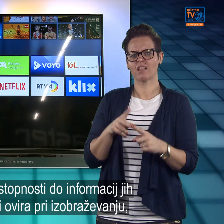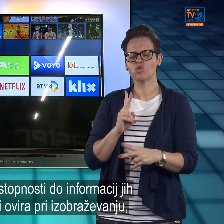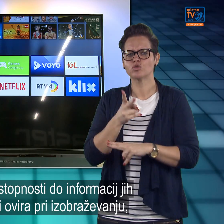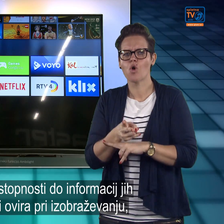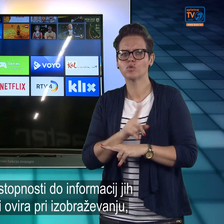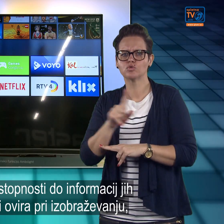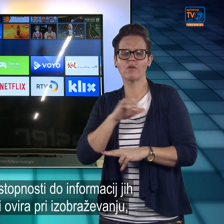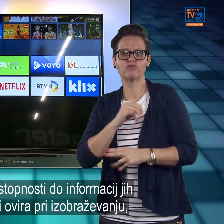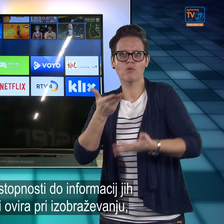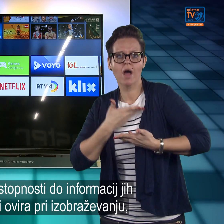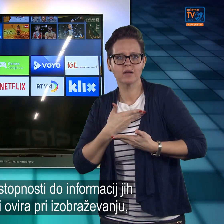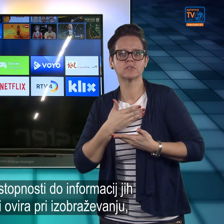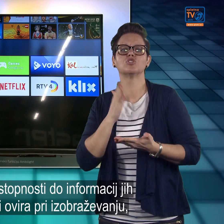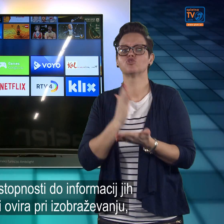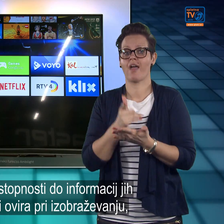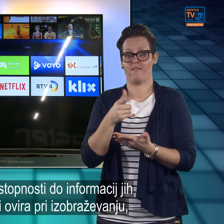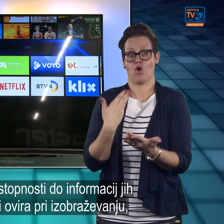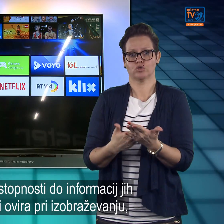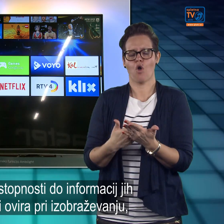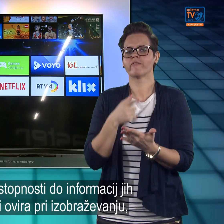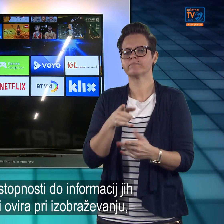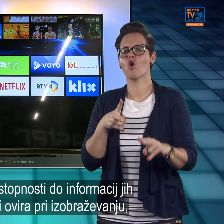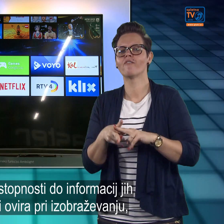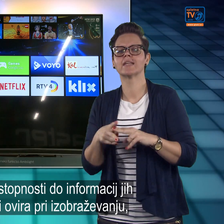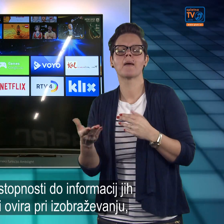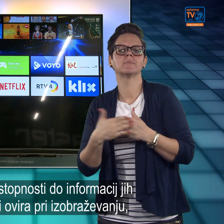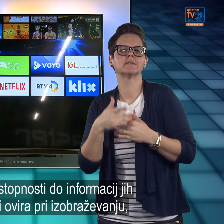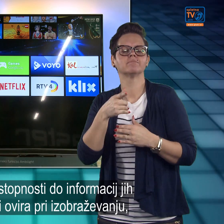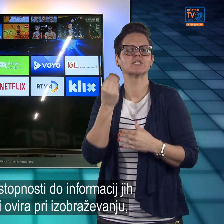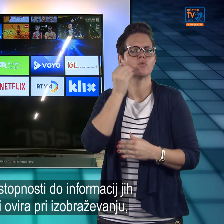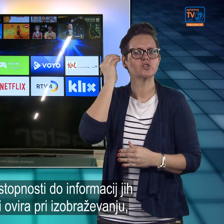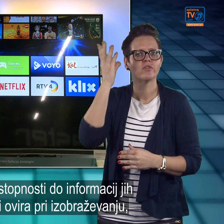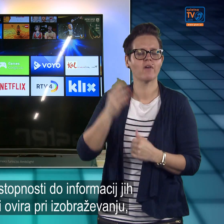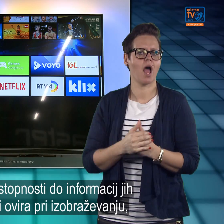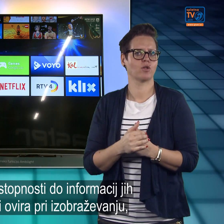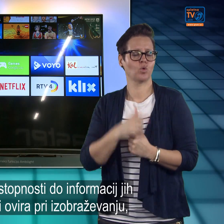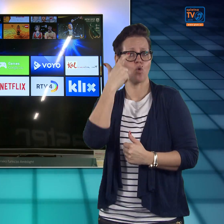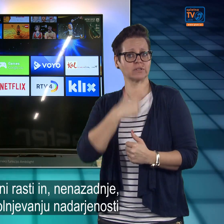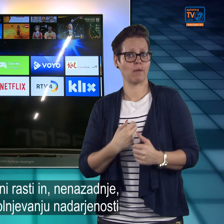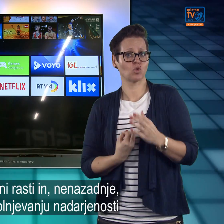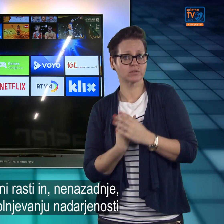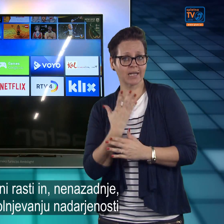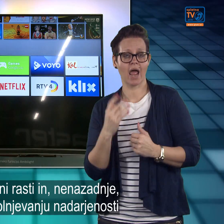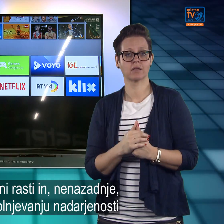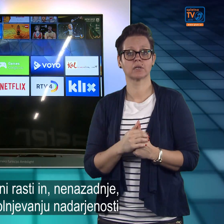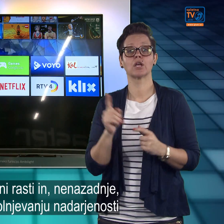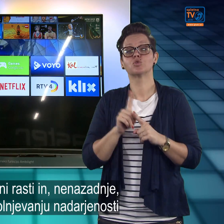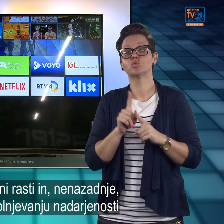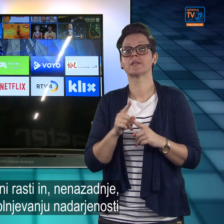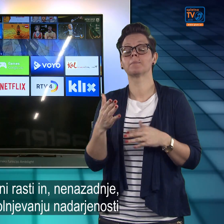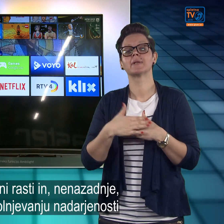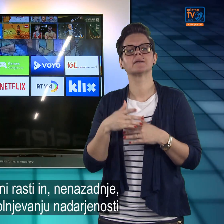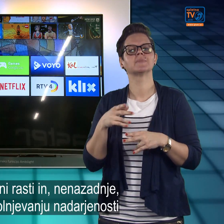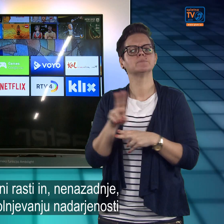Oviranje dostopnosti do informacij jih že v osnovi ovira pri izobraževanju, osebnostni rasti in,